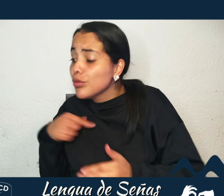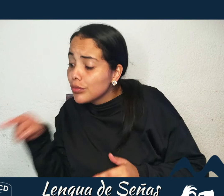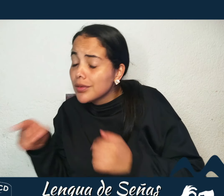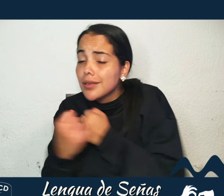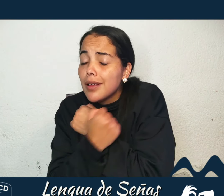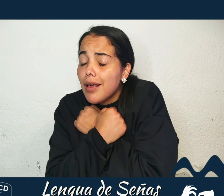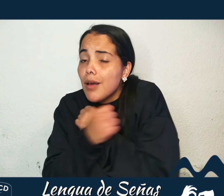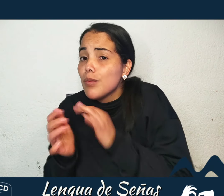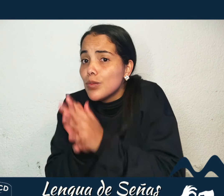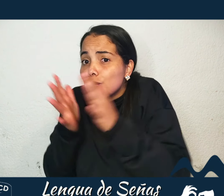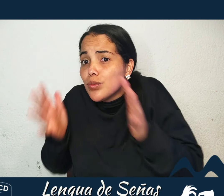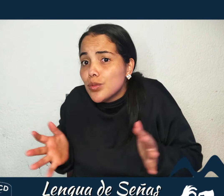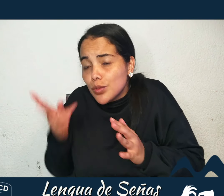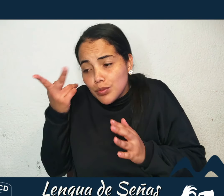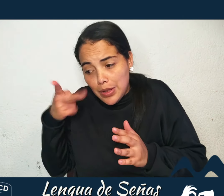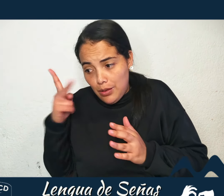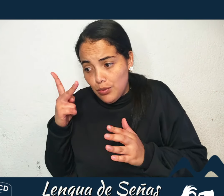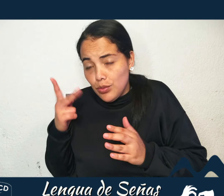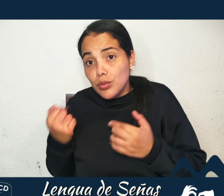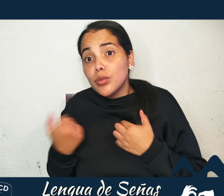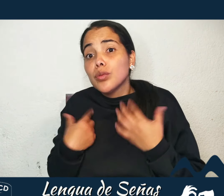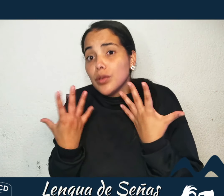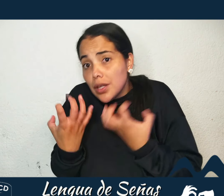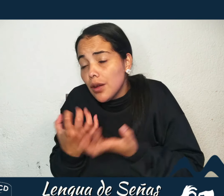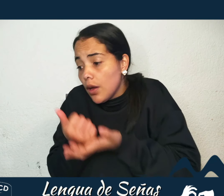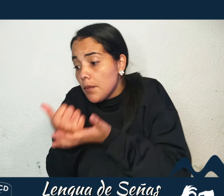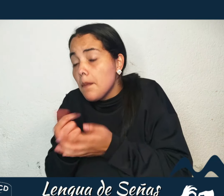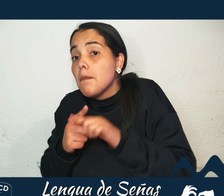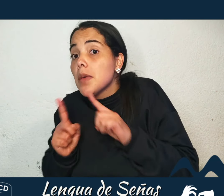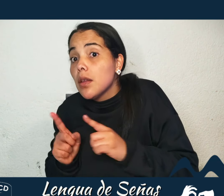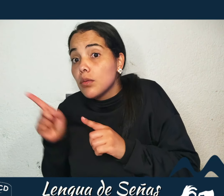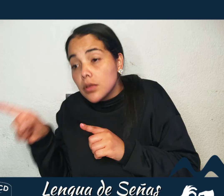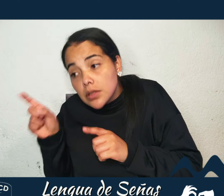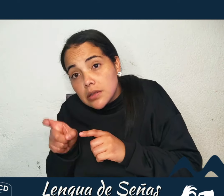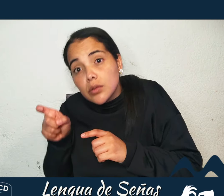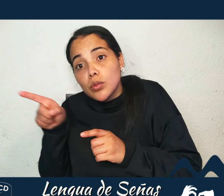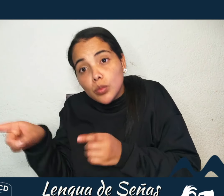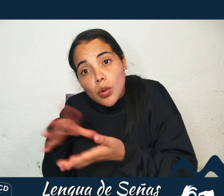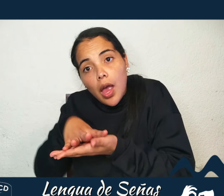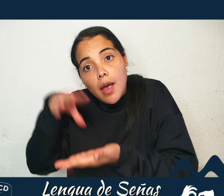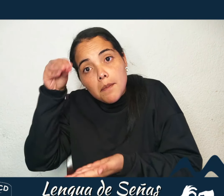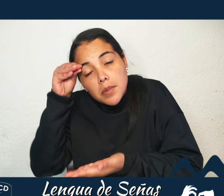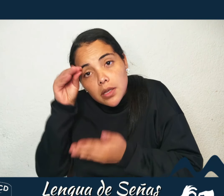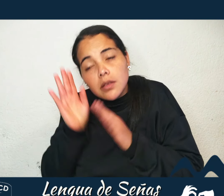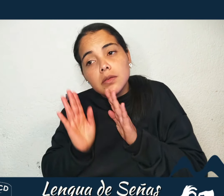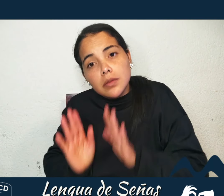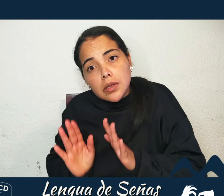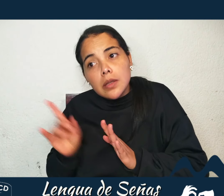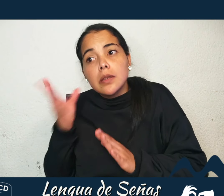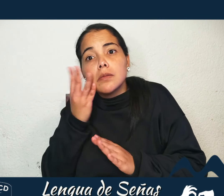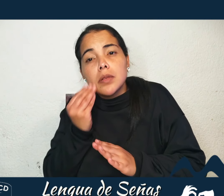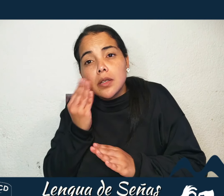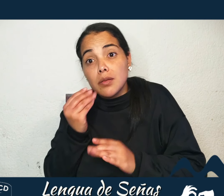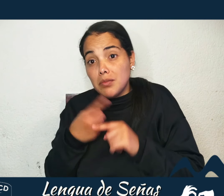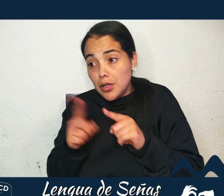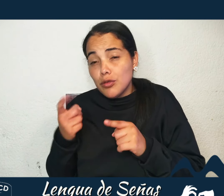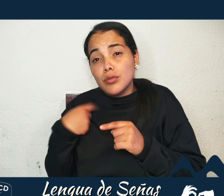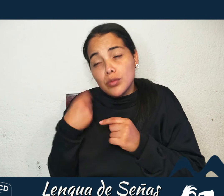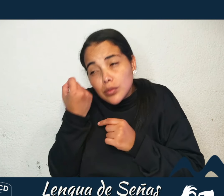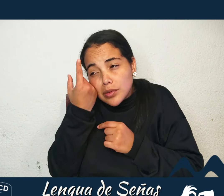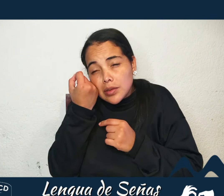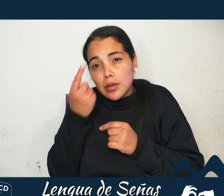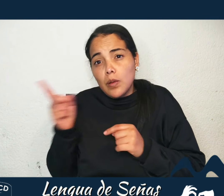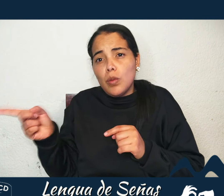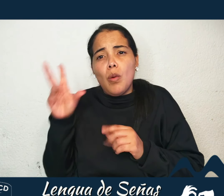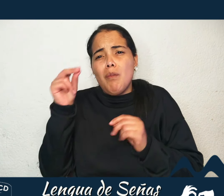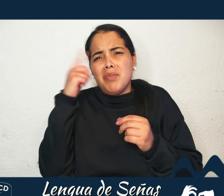Yo te amo. Yo tengo una buena voluntad hacia ti. Yo deseo lo mejor para ti. Por si tú me